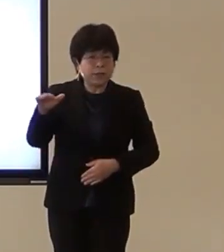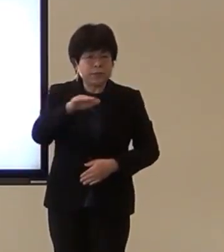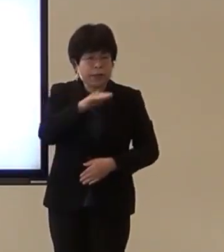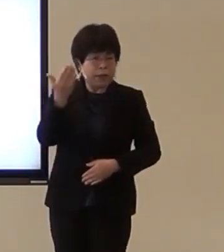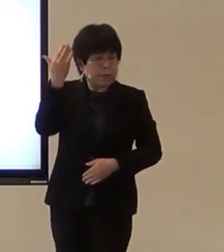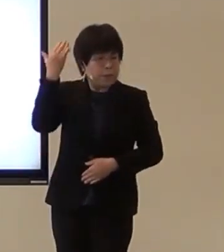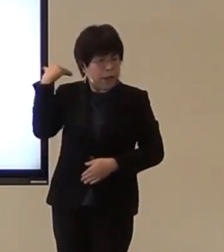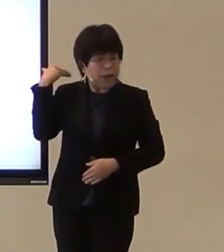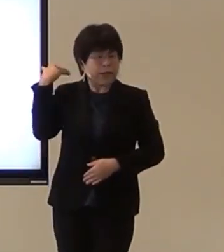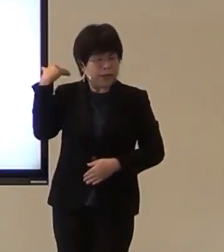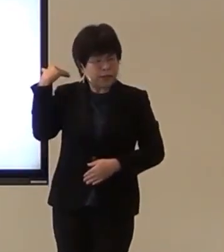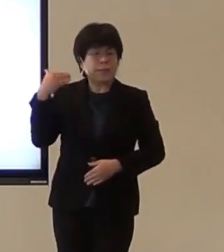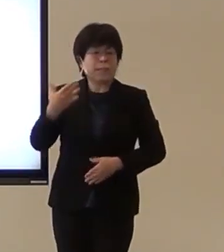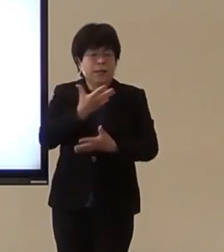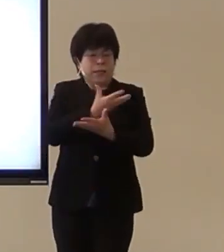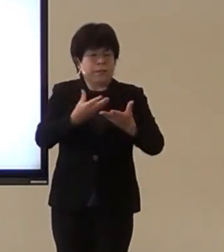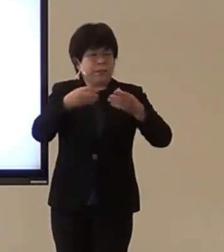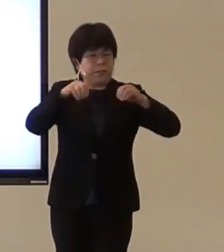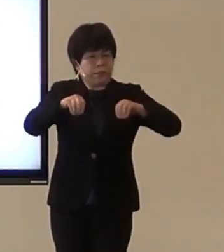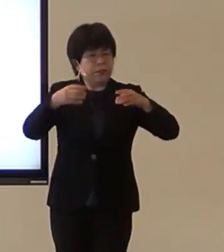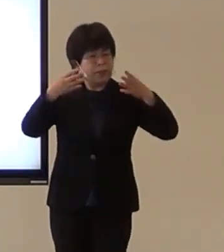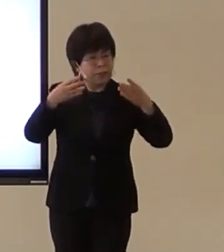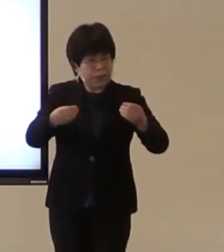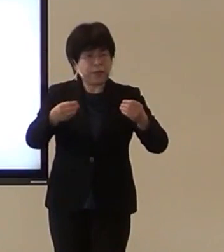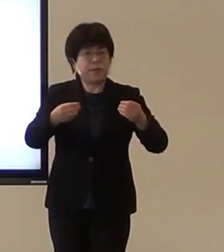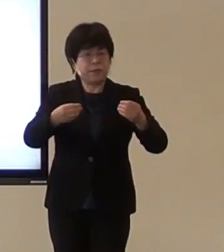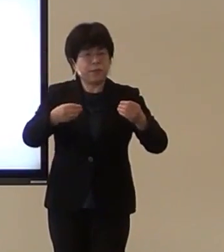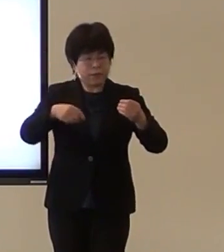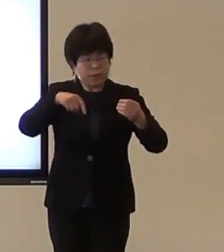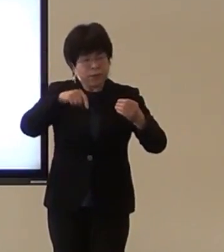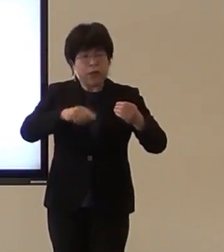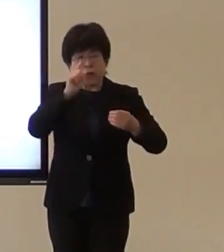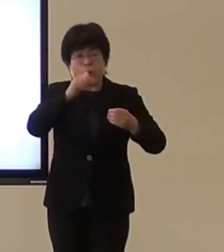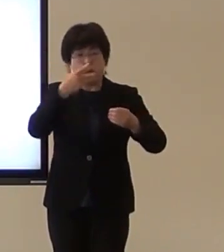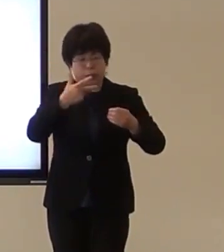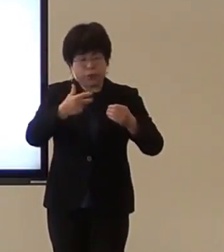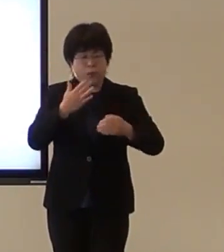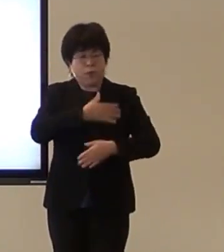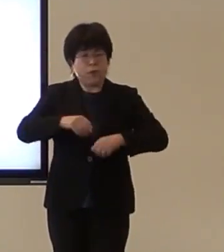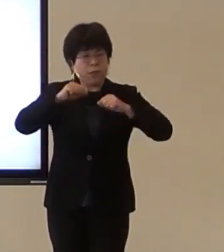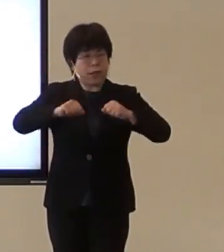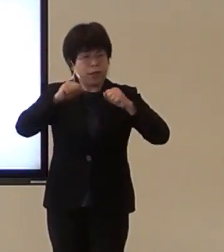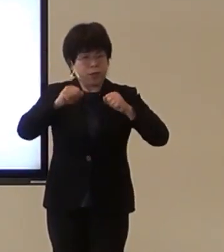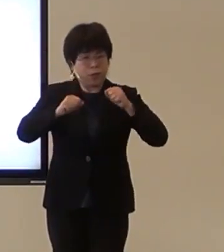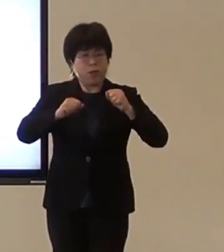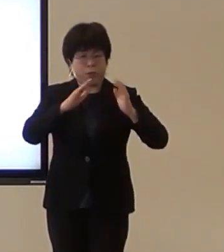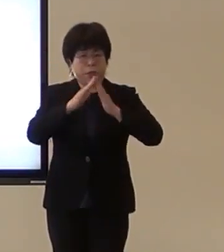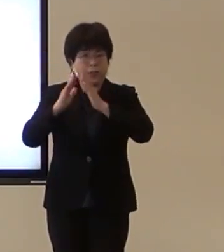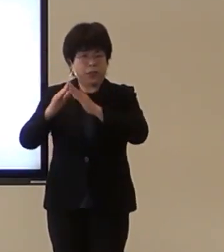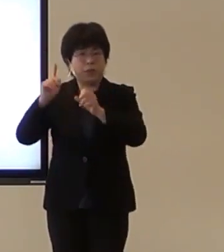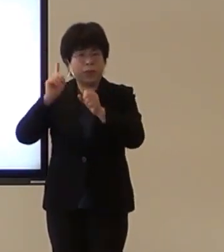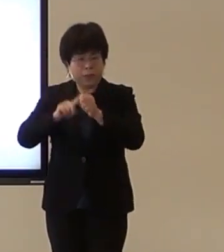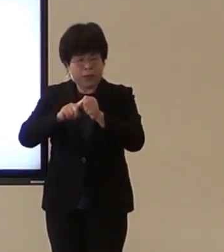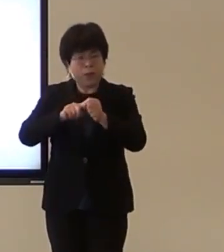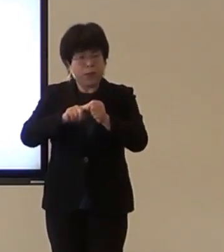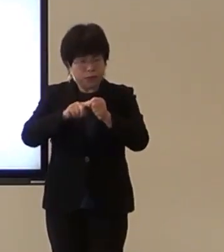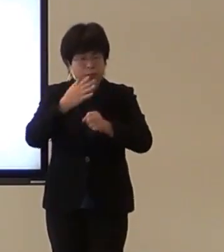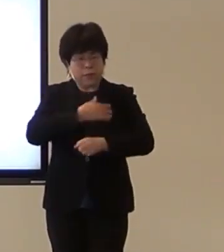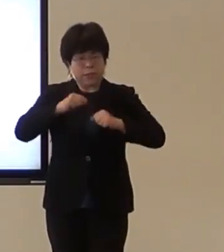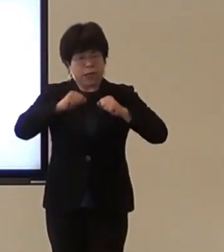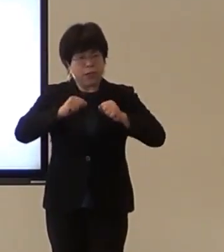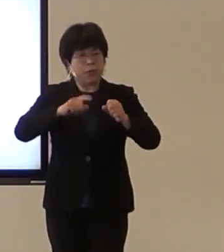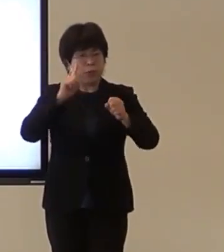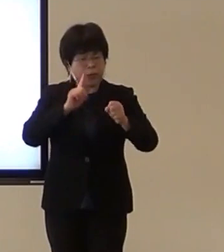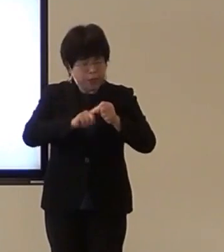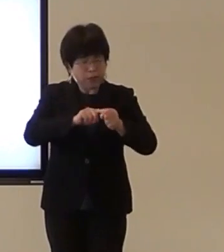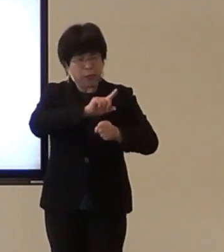連携協定を締結し、健康都市交付基本構想の推進に向けた本市におけますヘルスケア分野のさまざまな課題